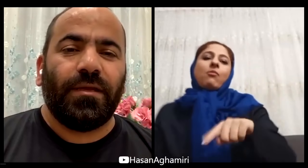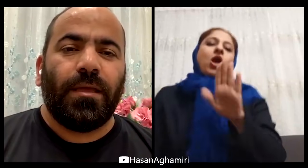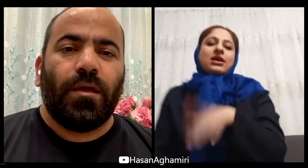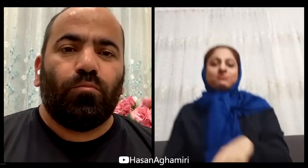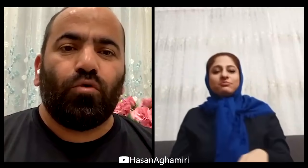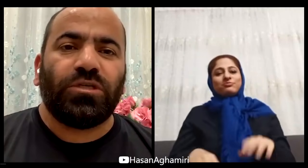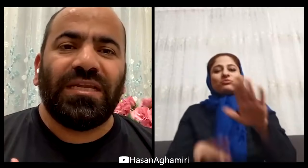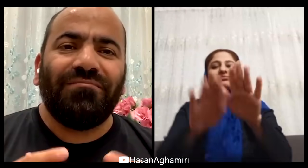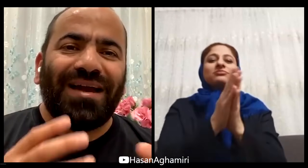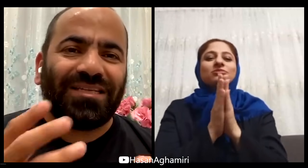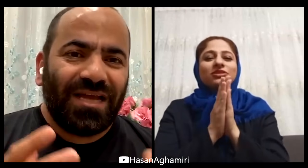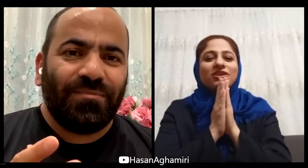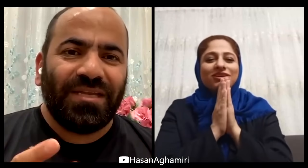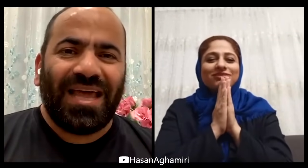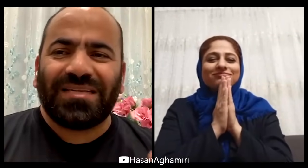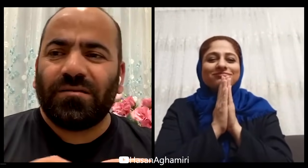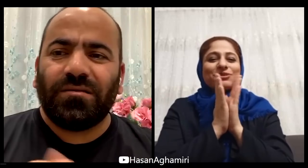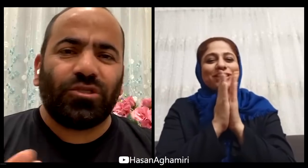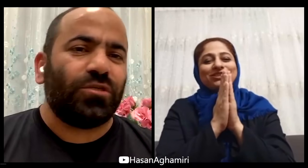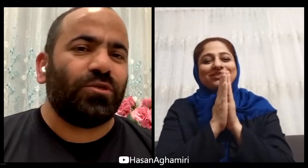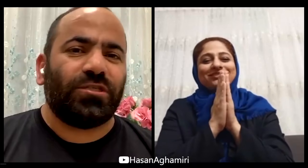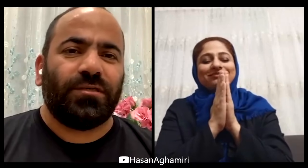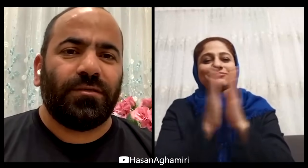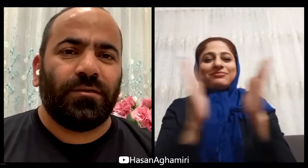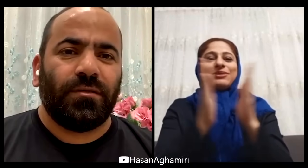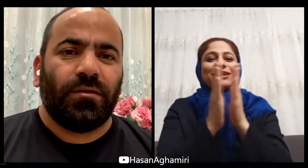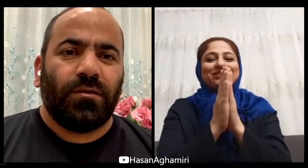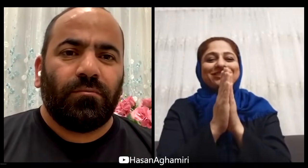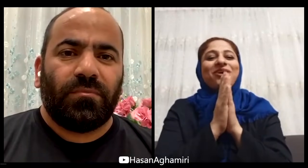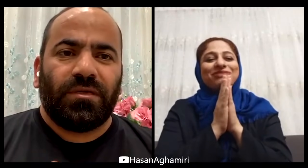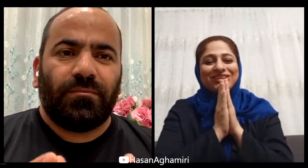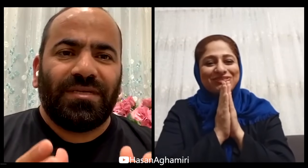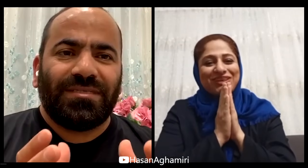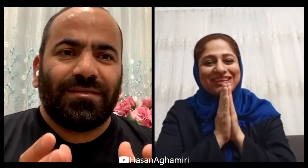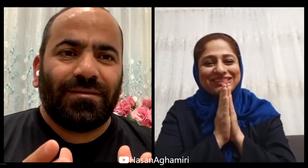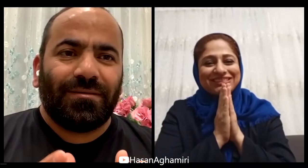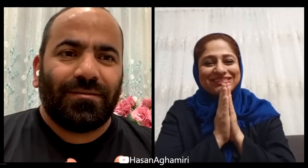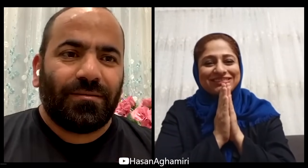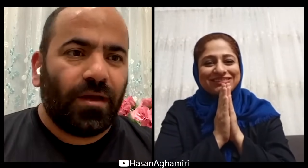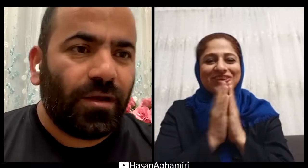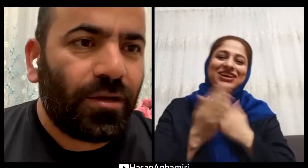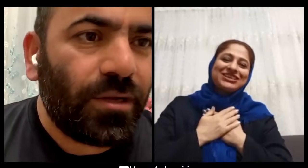گرفته. ممکنه این مرکب یه نقصایی داشته باشه، مثل